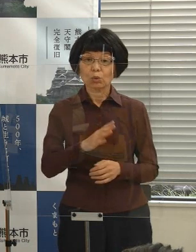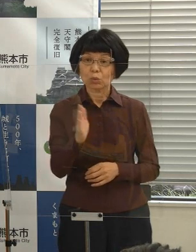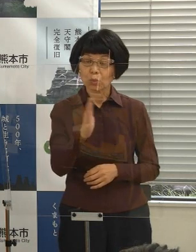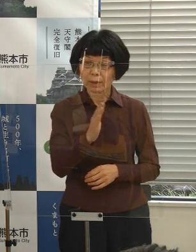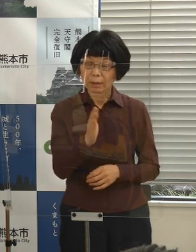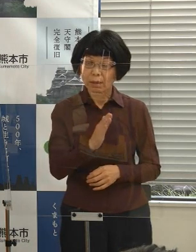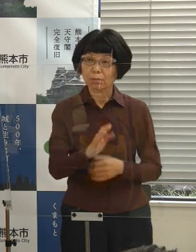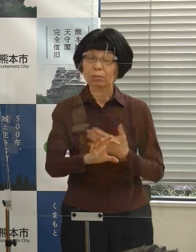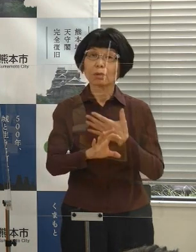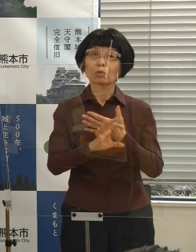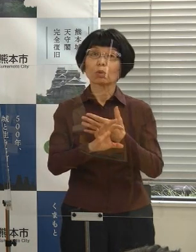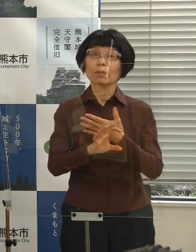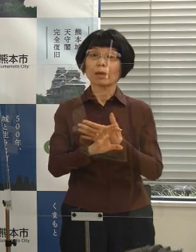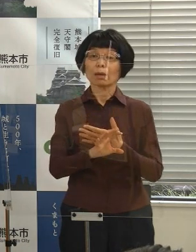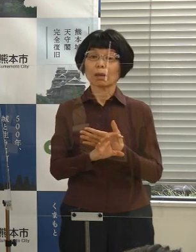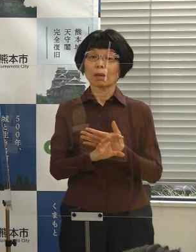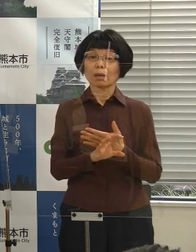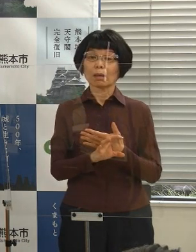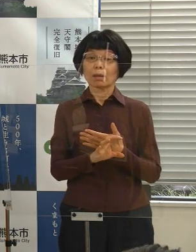ば